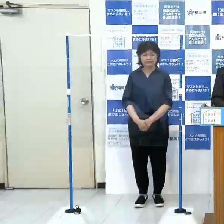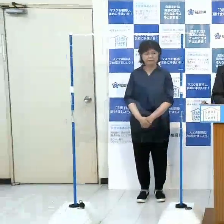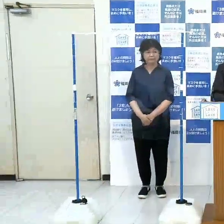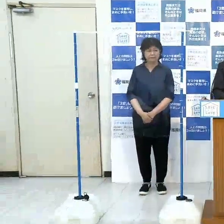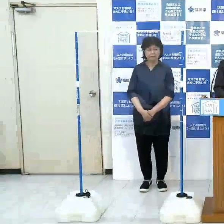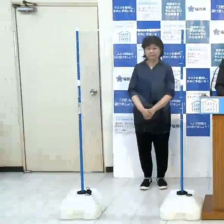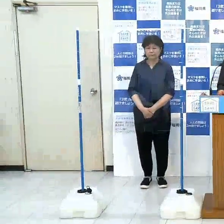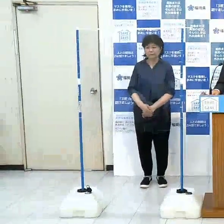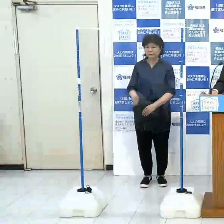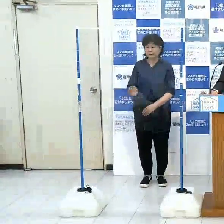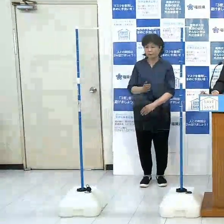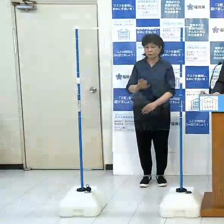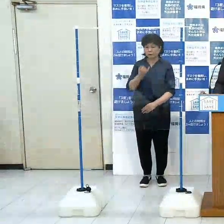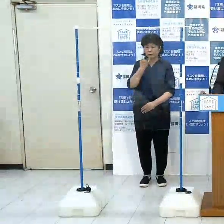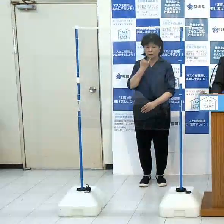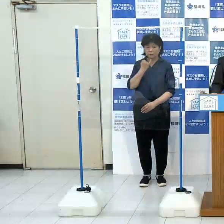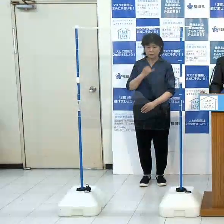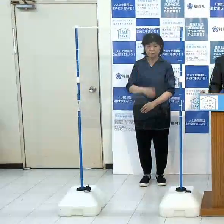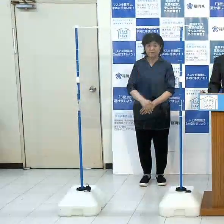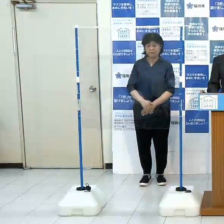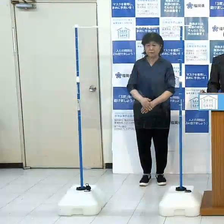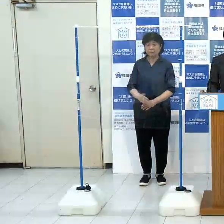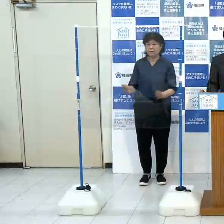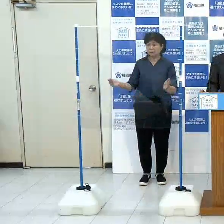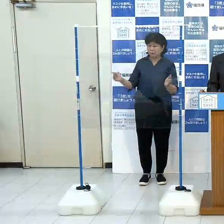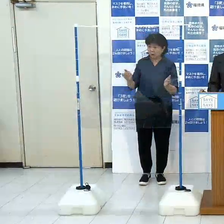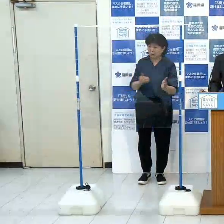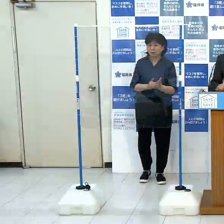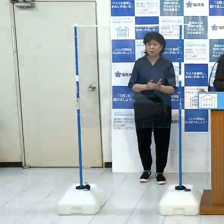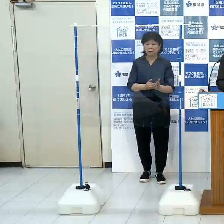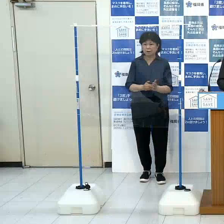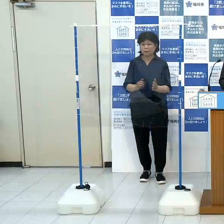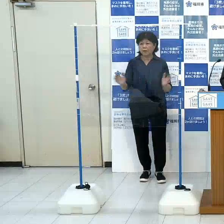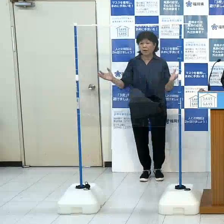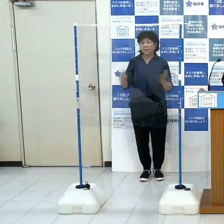はい、よろしいですか。 はい、それじゃあ急